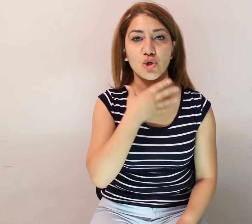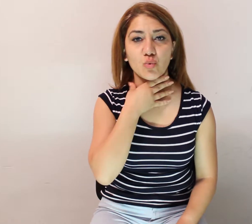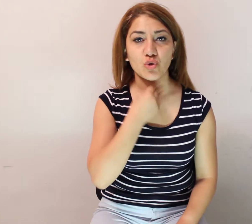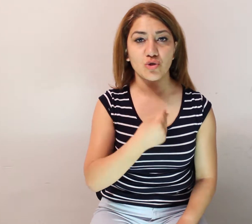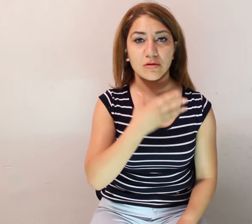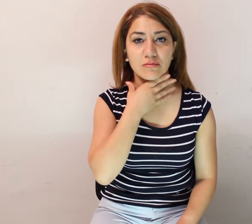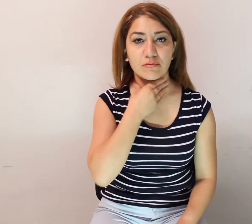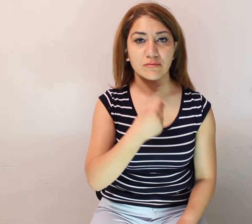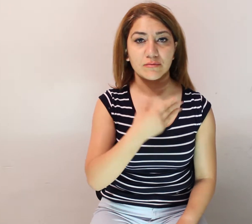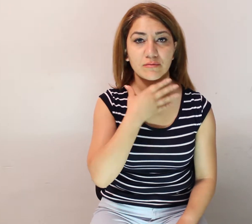Վիլնյուս,